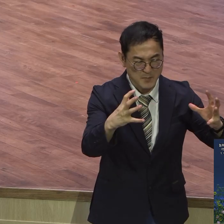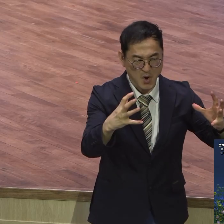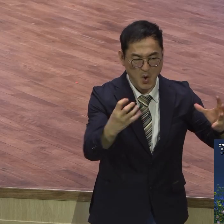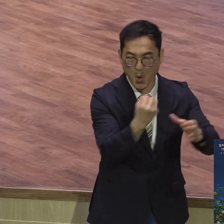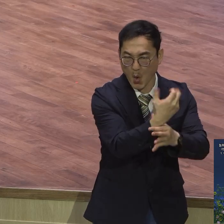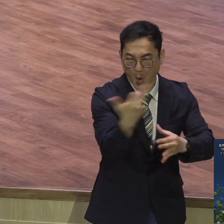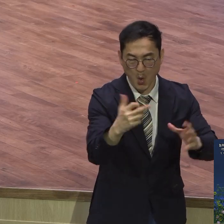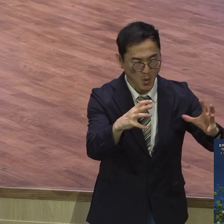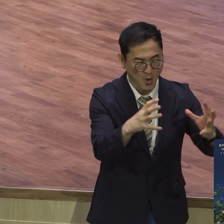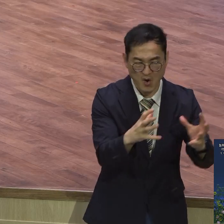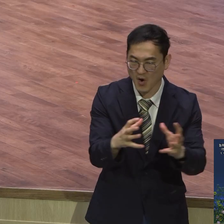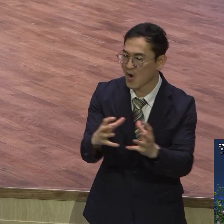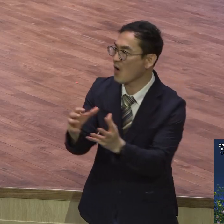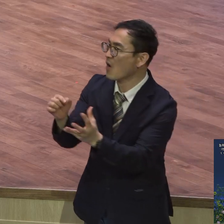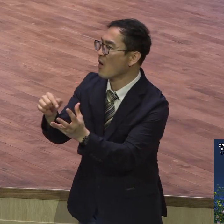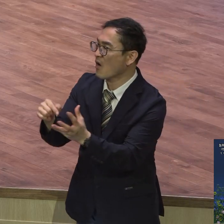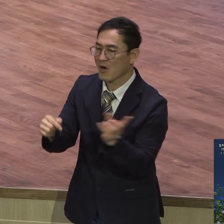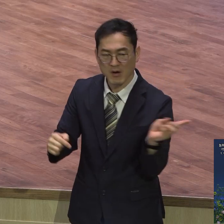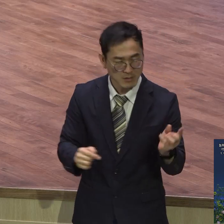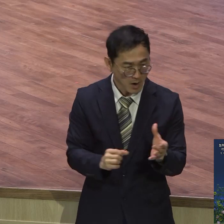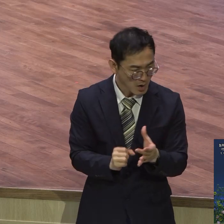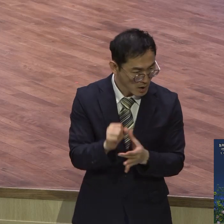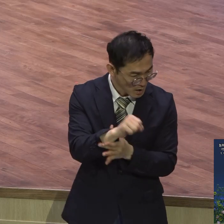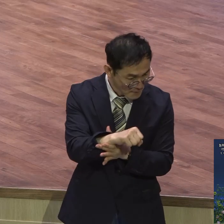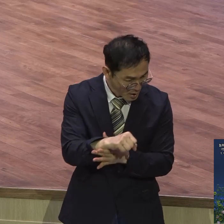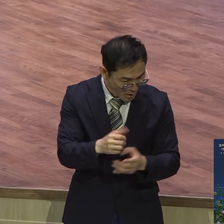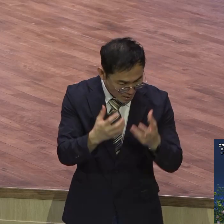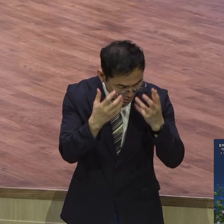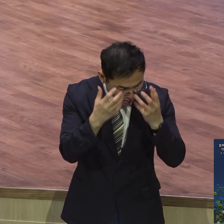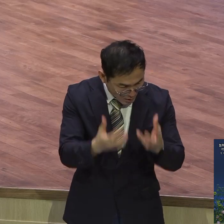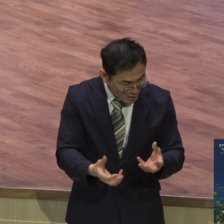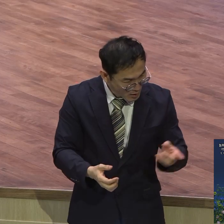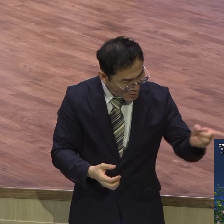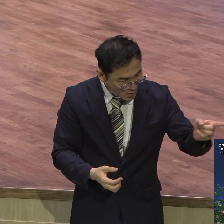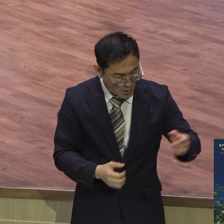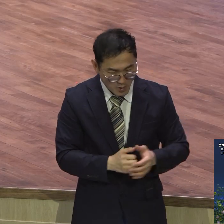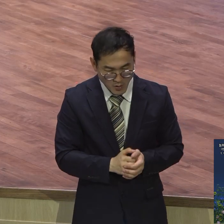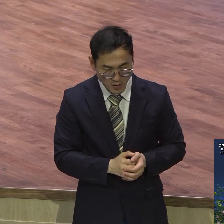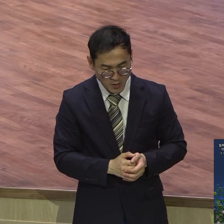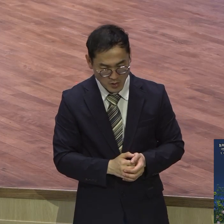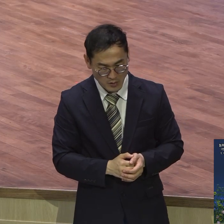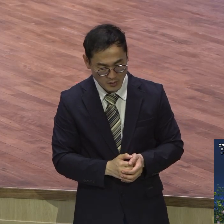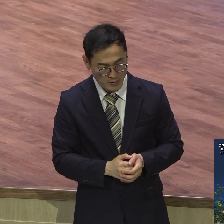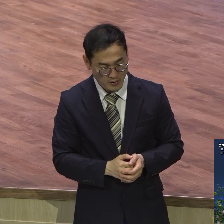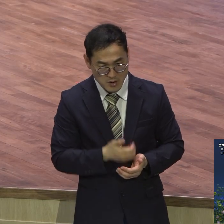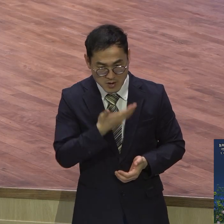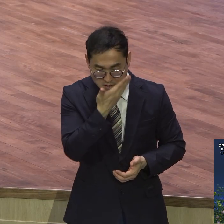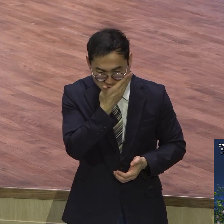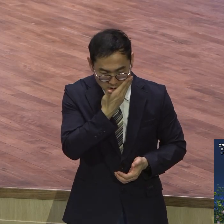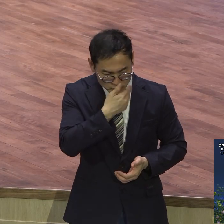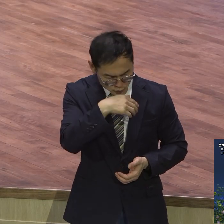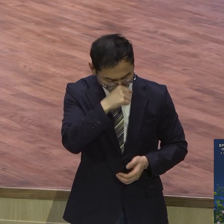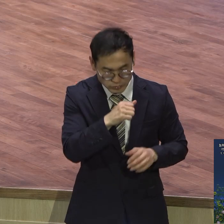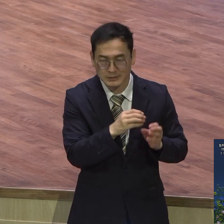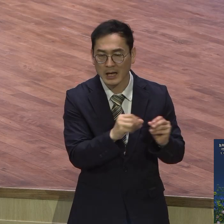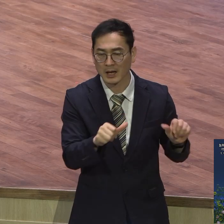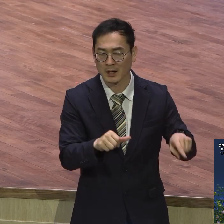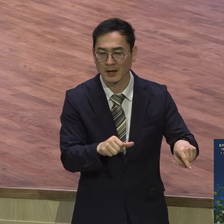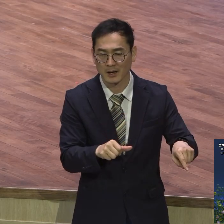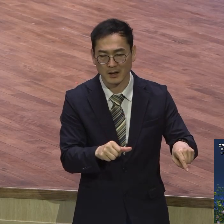적과 꿀이 흐르는 땅이구나 알 정도로 여기까지는 일치입니다. 의견이 일치했어요. 이유가